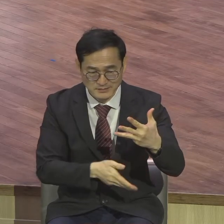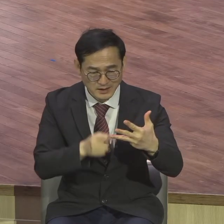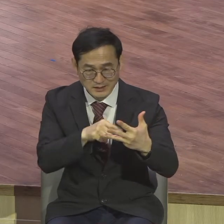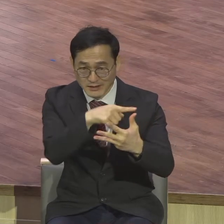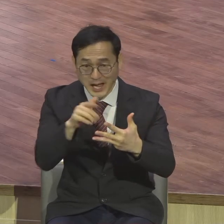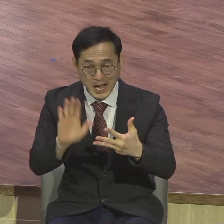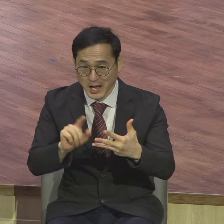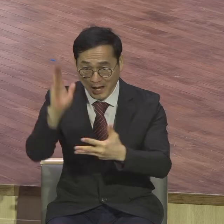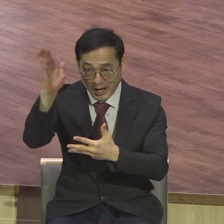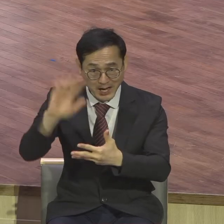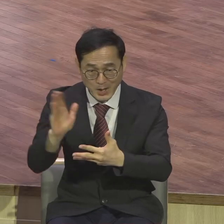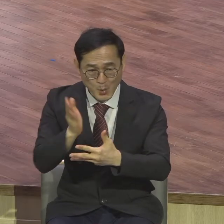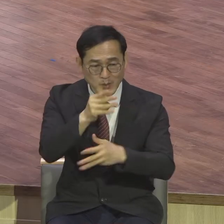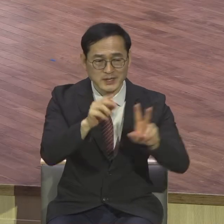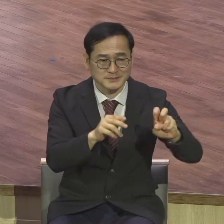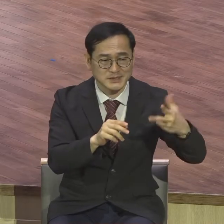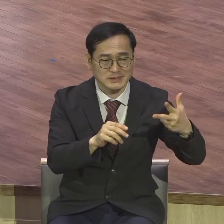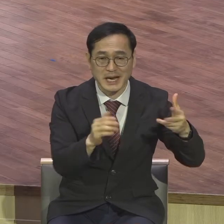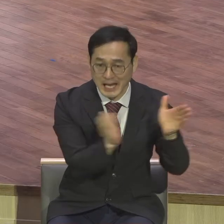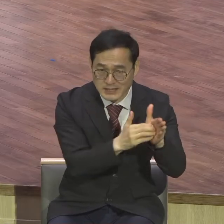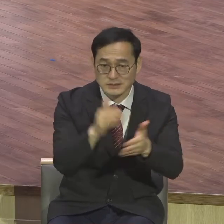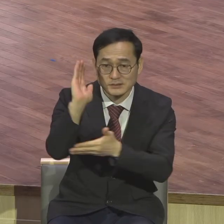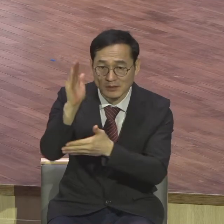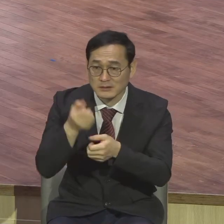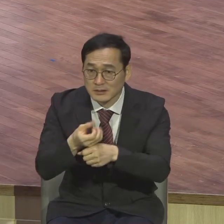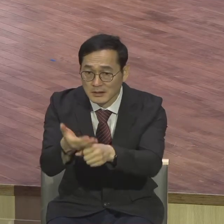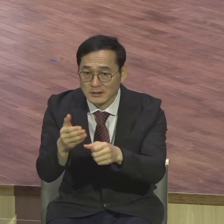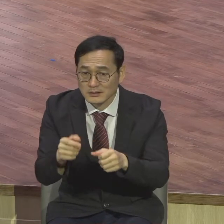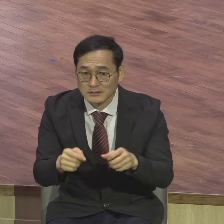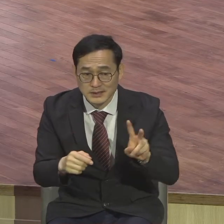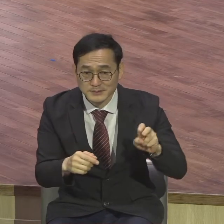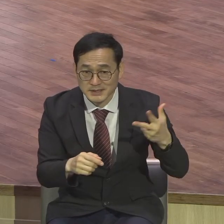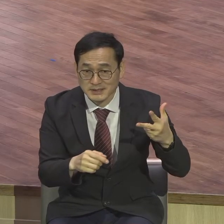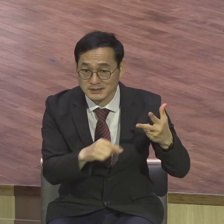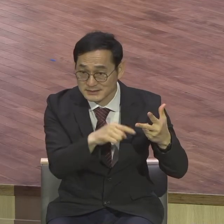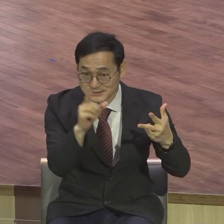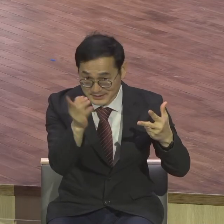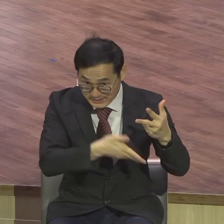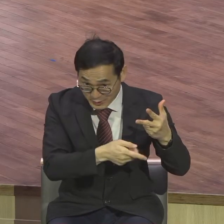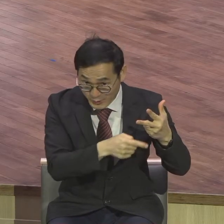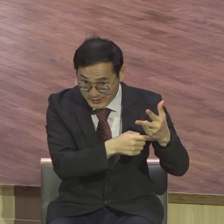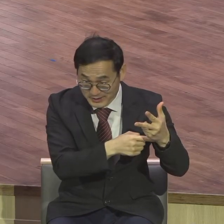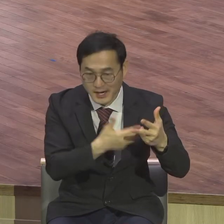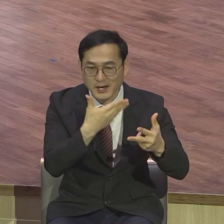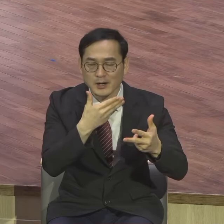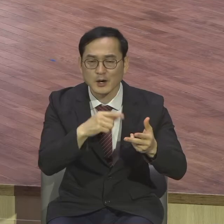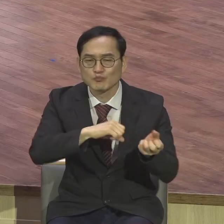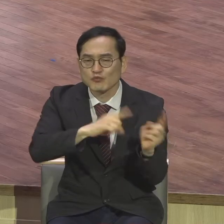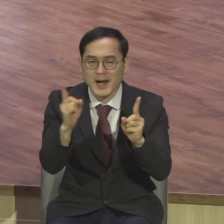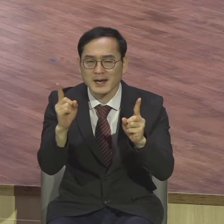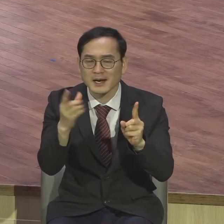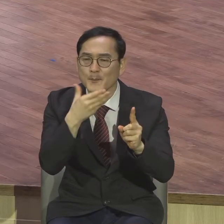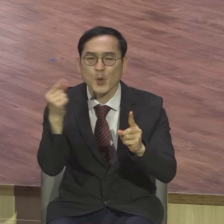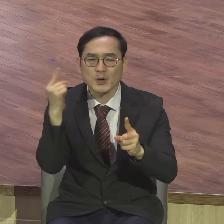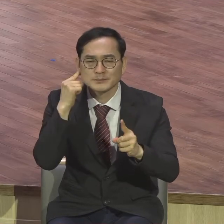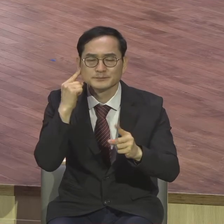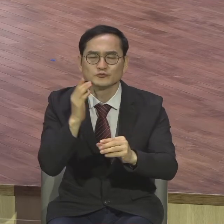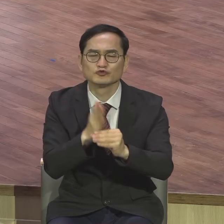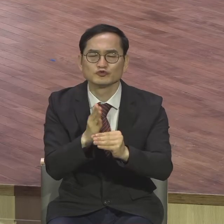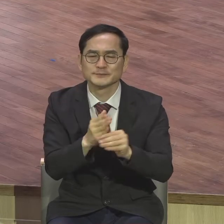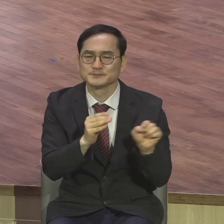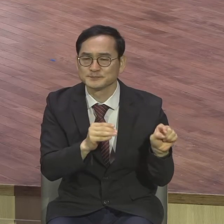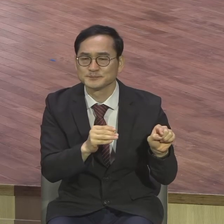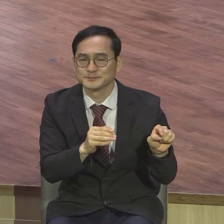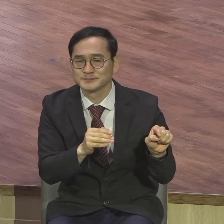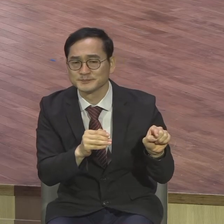했느냐? 28장은 예수님의 부활과 선교 메시지입니다. 그래서 부활절과